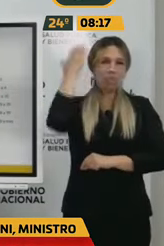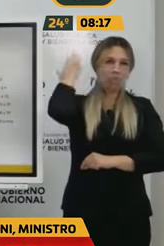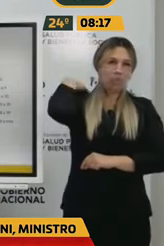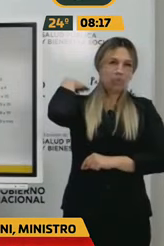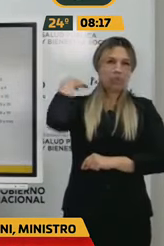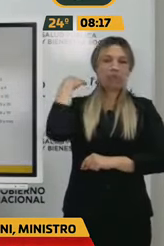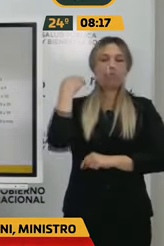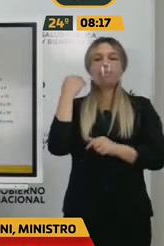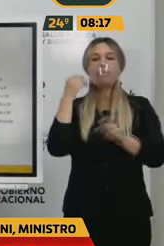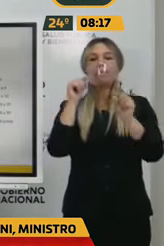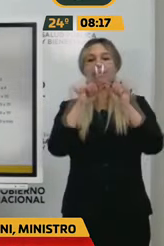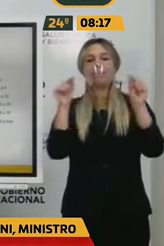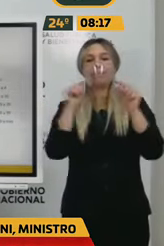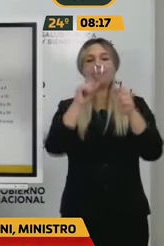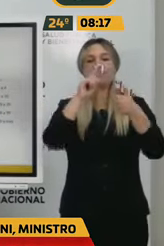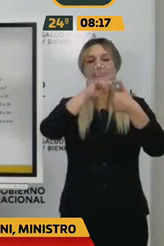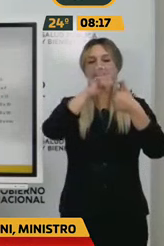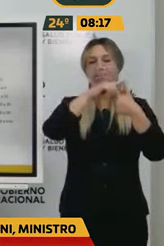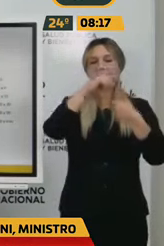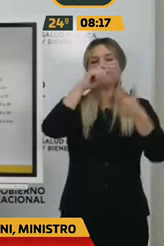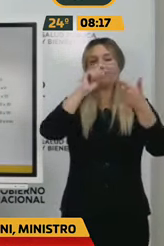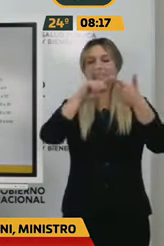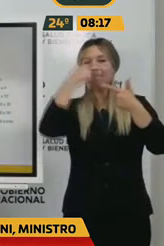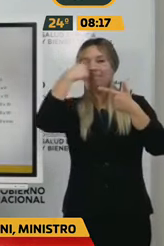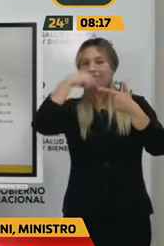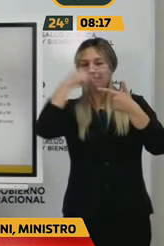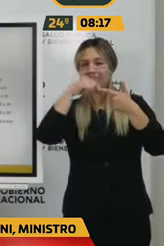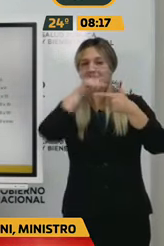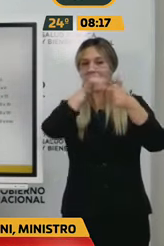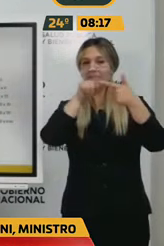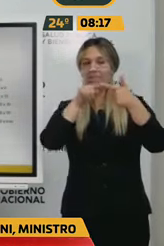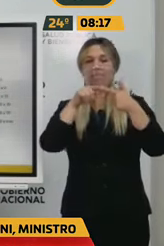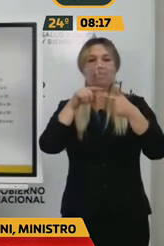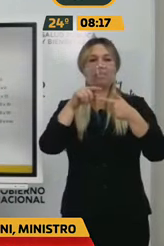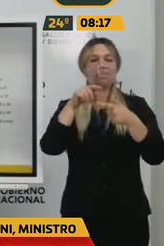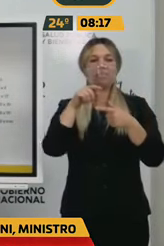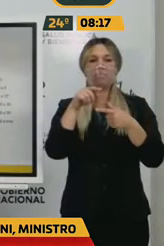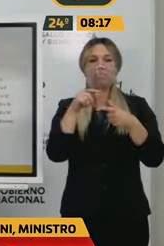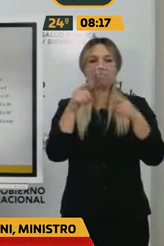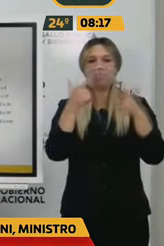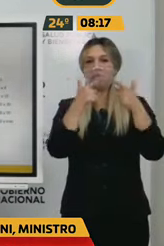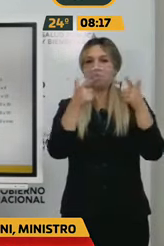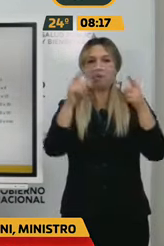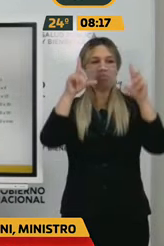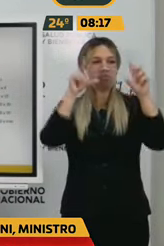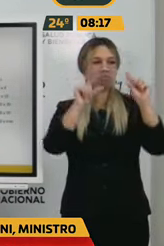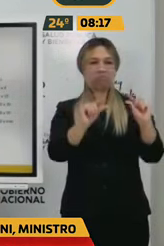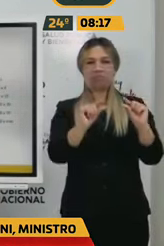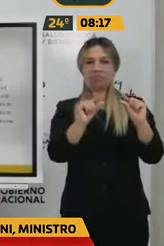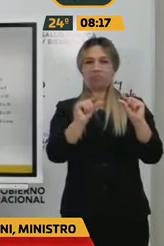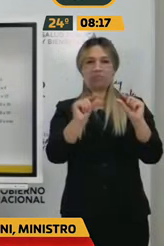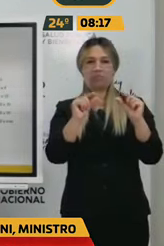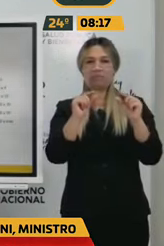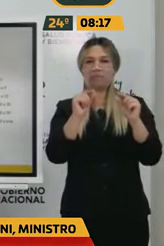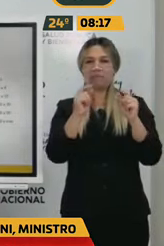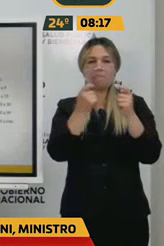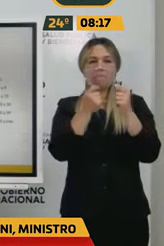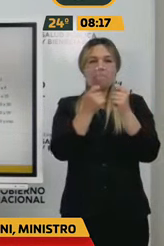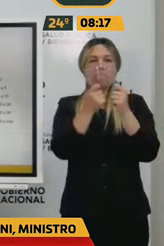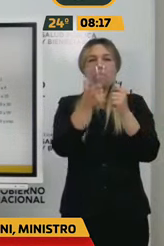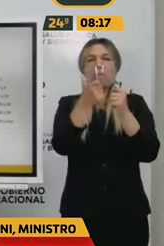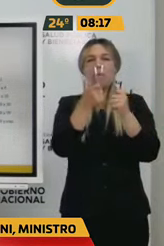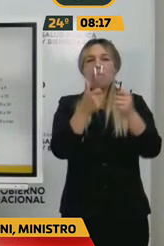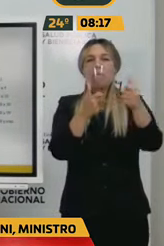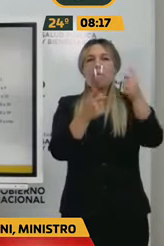parte del virus sincitial respiratorio de influenza ha sido muy marginal, muy baja, excesivamente, casi